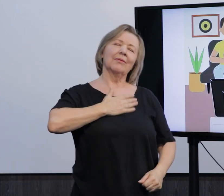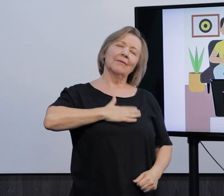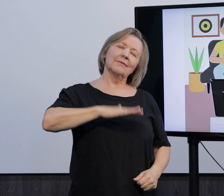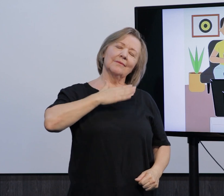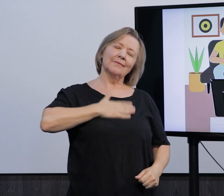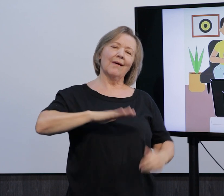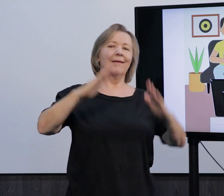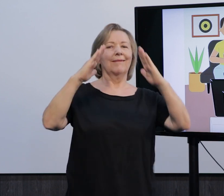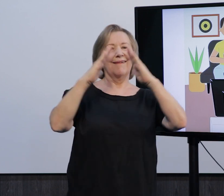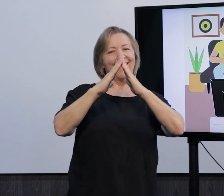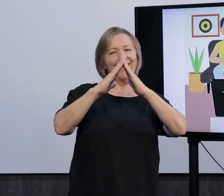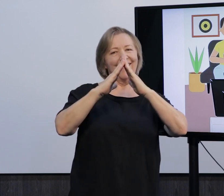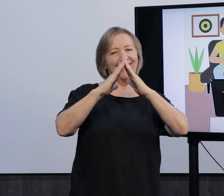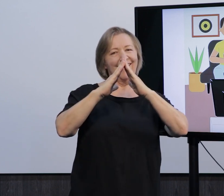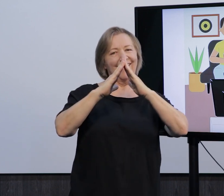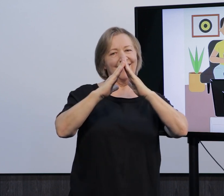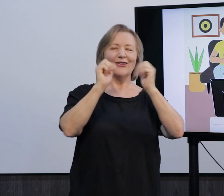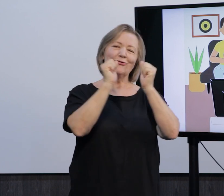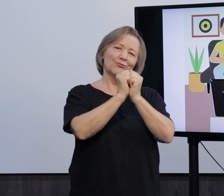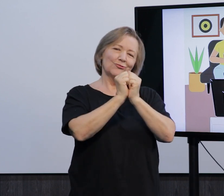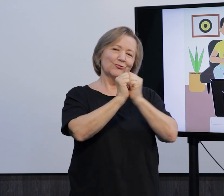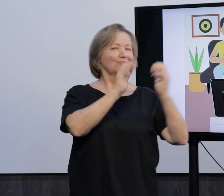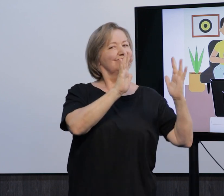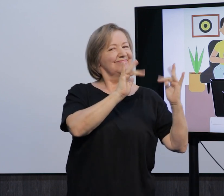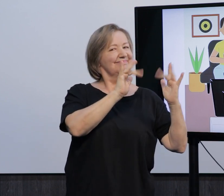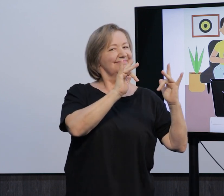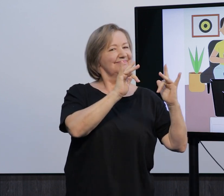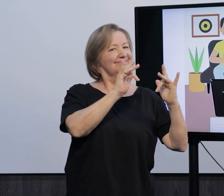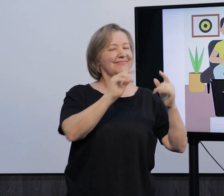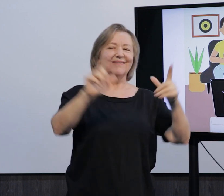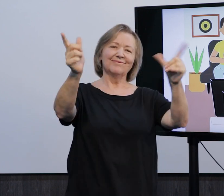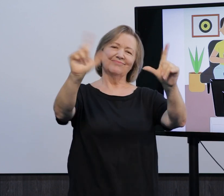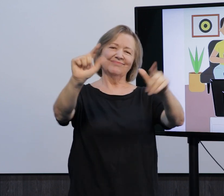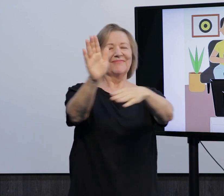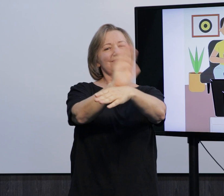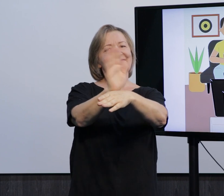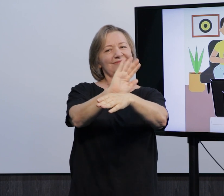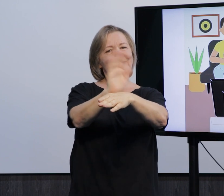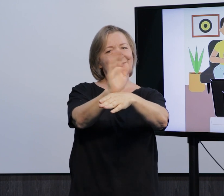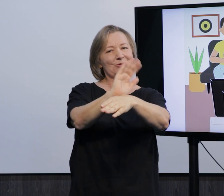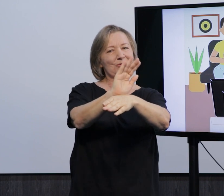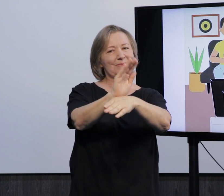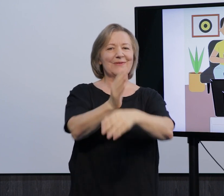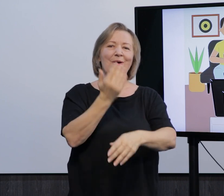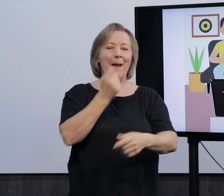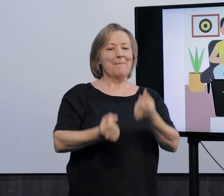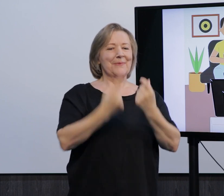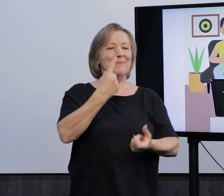uma hora de descansar em casa, junto com o namorado, assistindo um filme, comendo